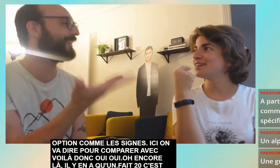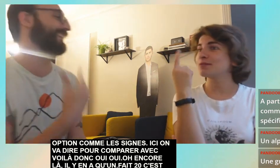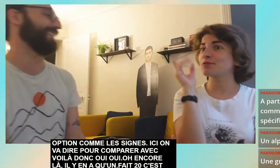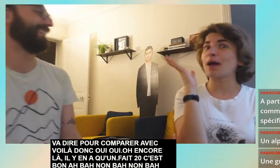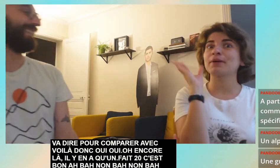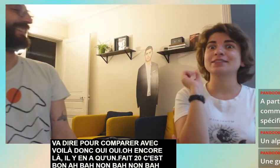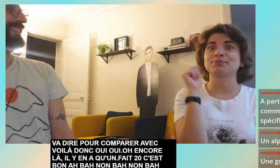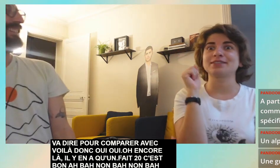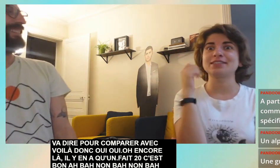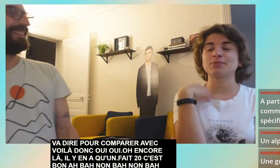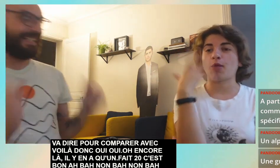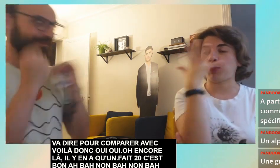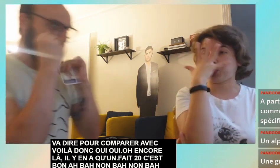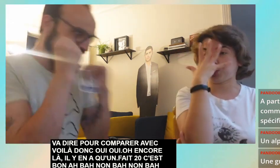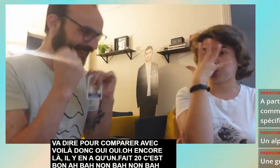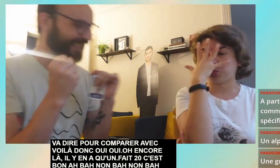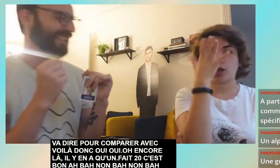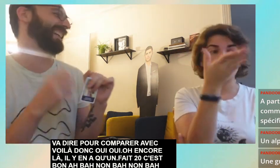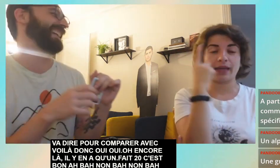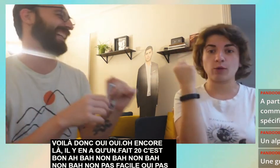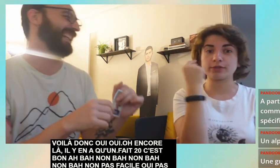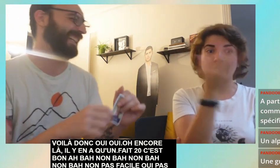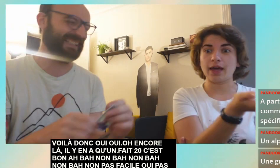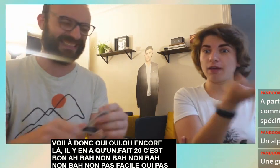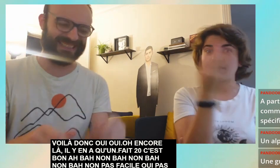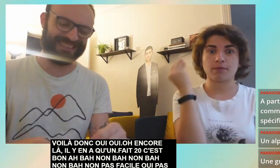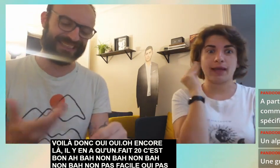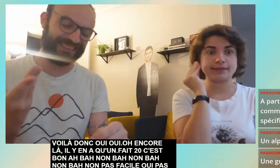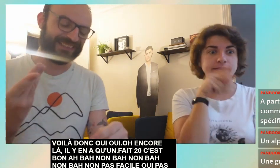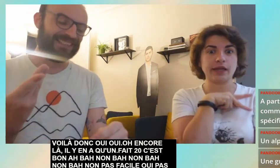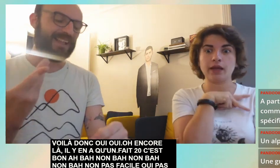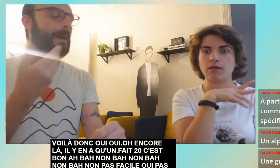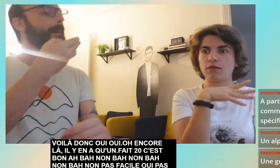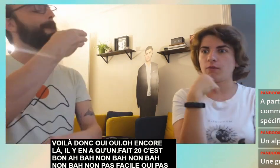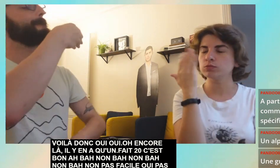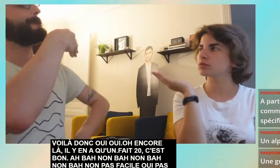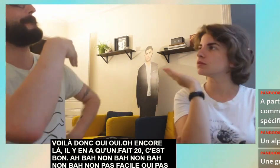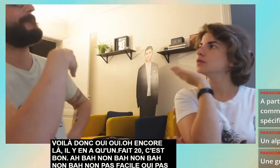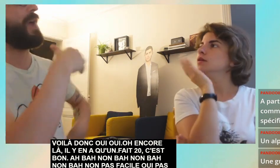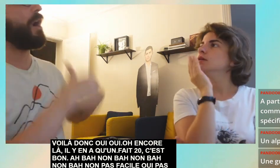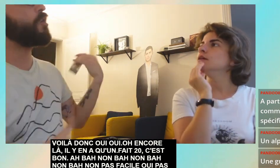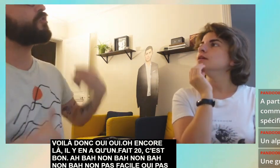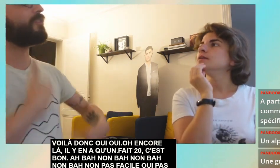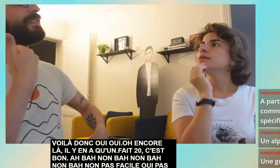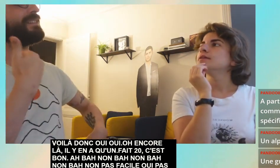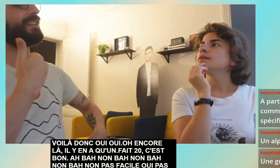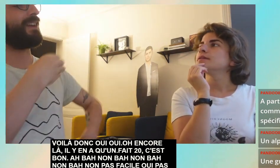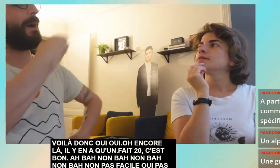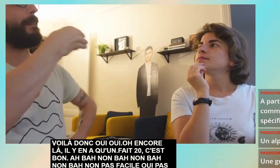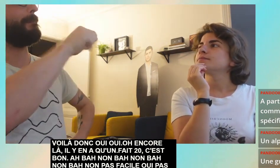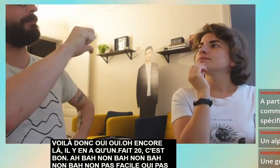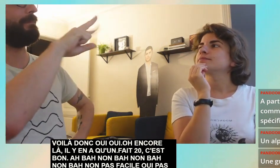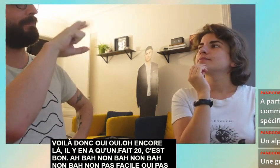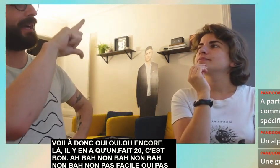Oui, mais après, c'est possible. Ah, tu m'énerves. Galodin, Berthier, honte. Comédienne